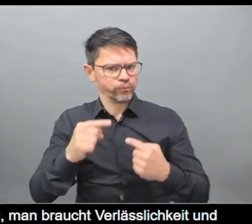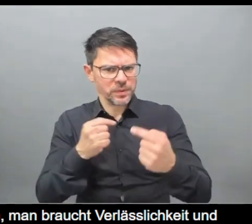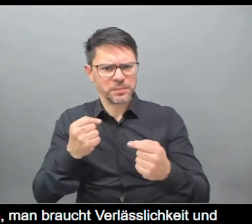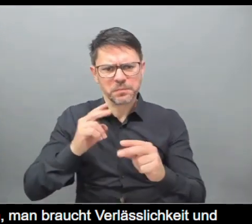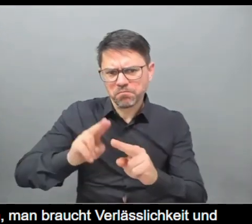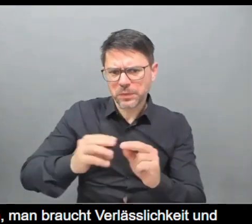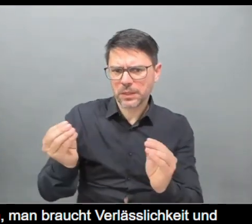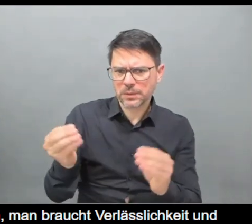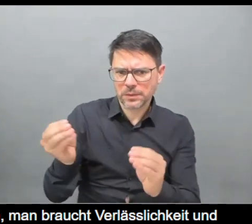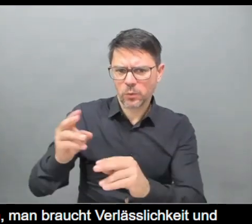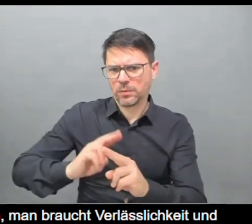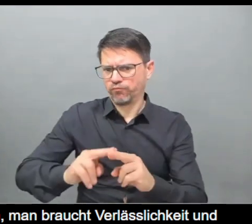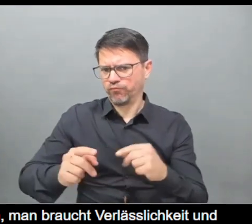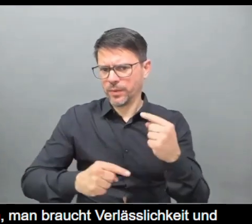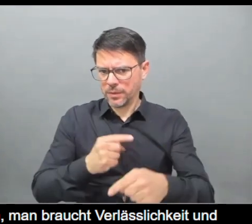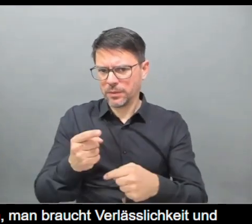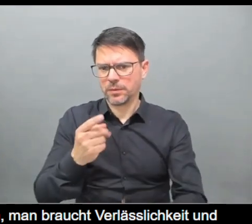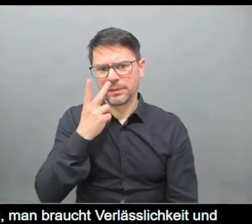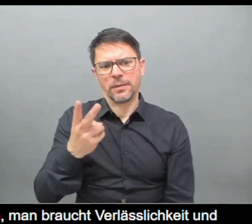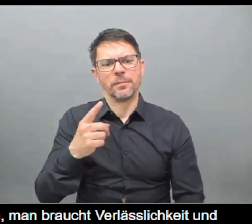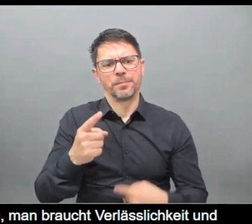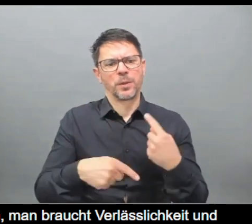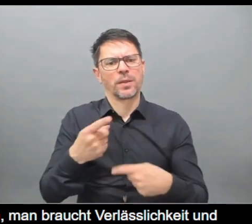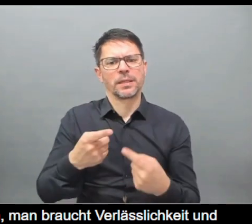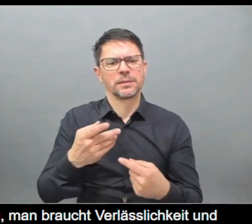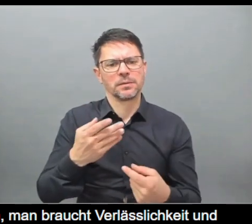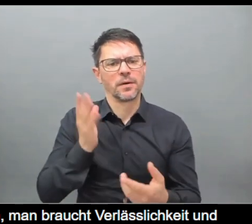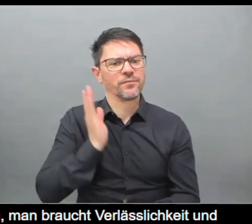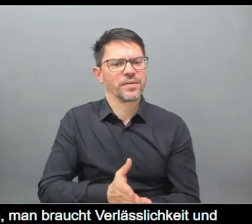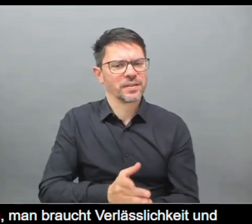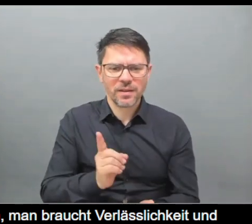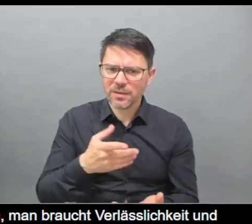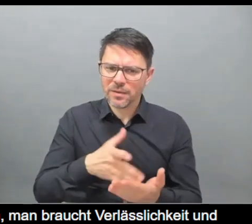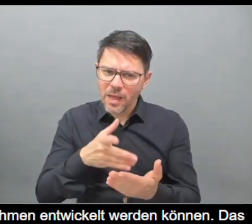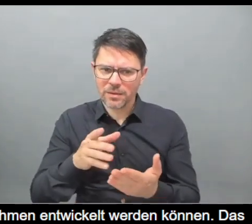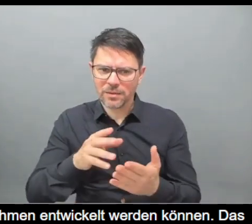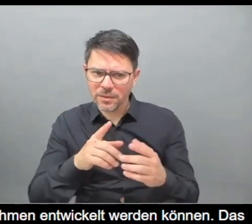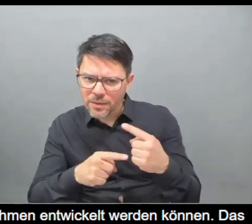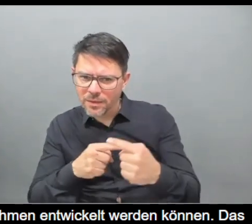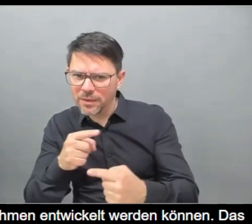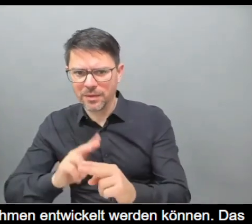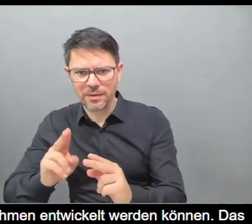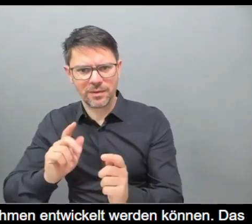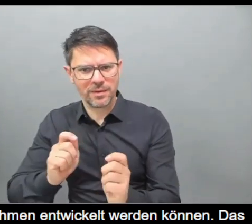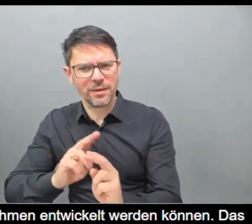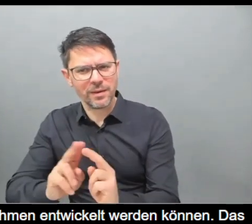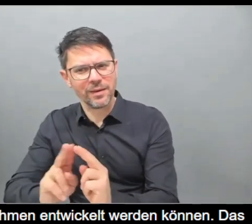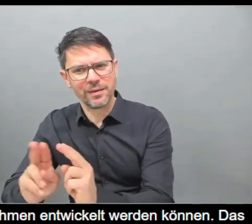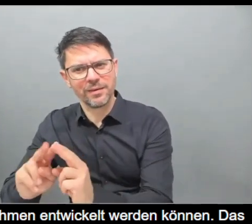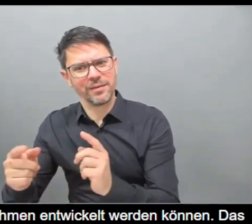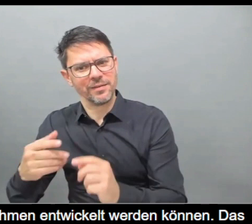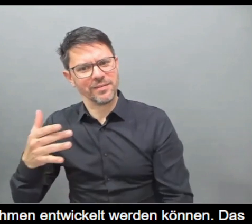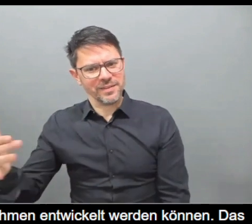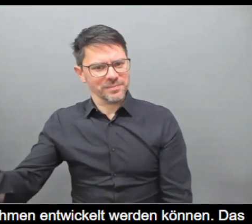vielleicht von 10, 15 Jahren in den Blick nehmen muss, um seinen Umbau zu gestalten. Das geht nicht innerhalb fünf Jahre. Das kann man am Tisch so planen,